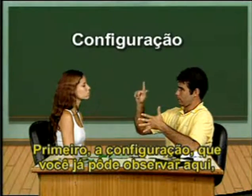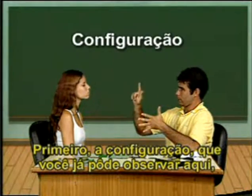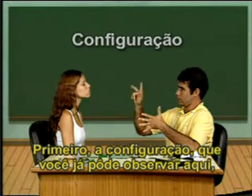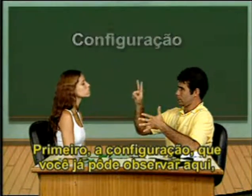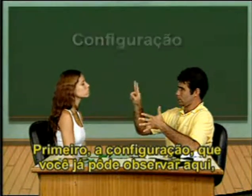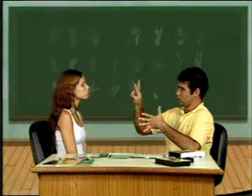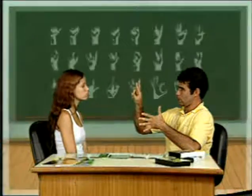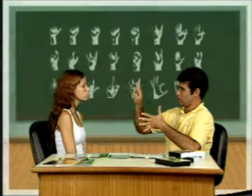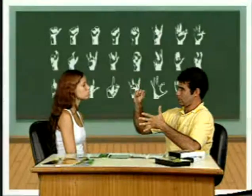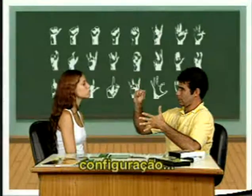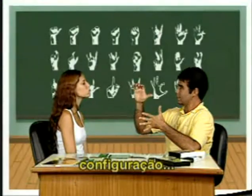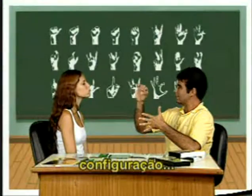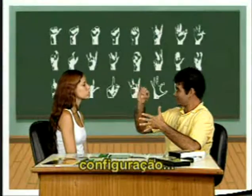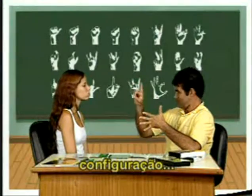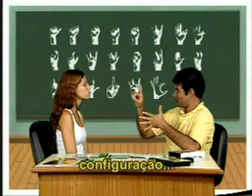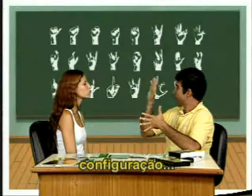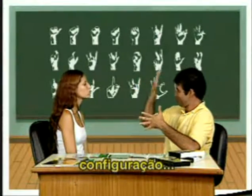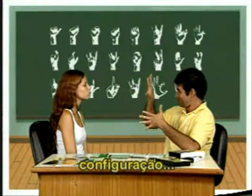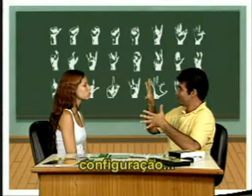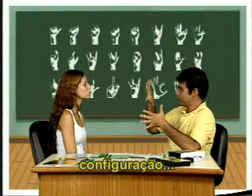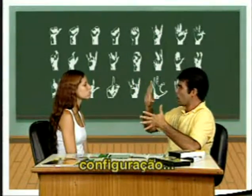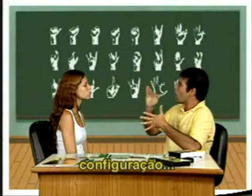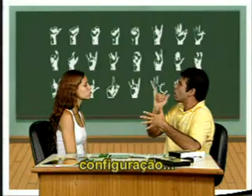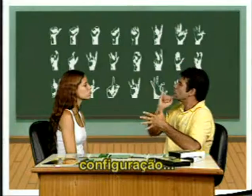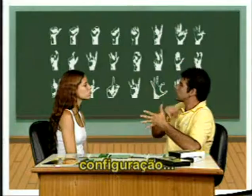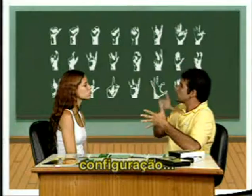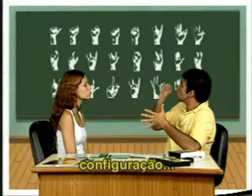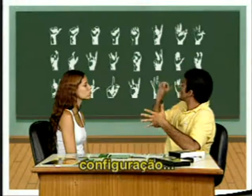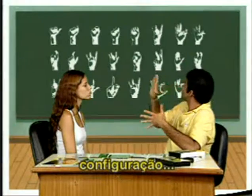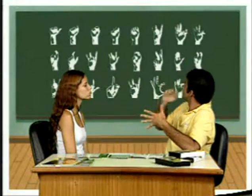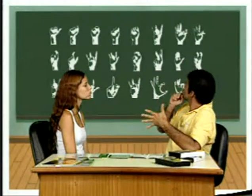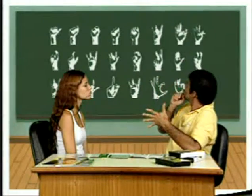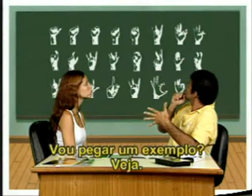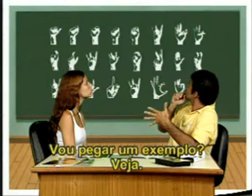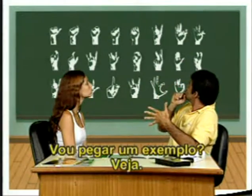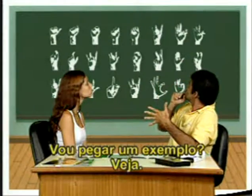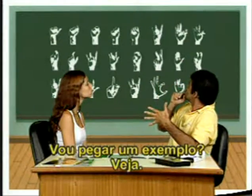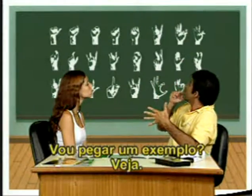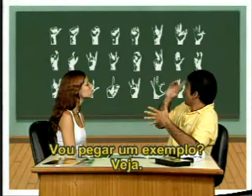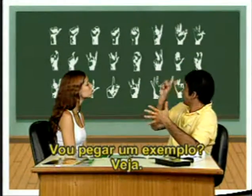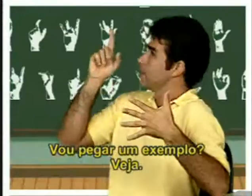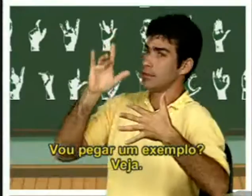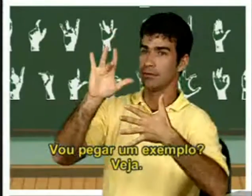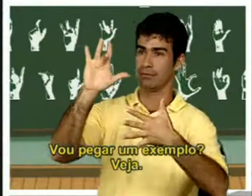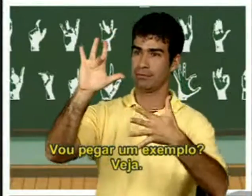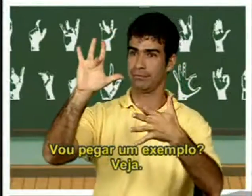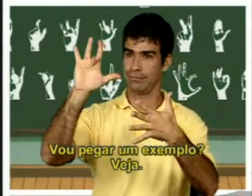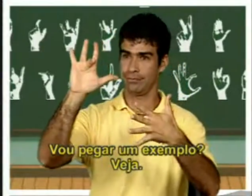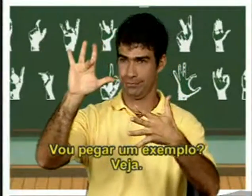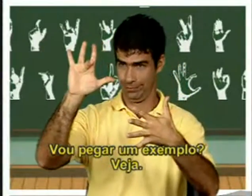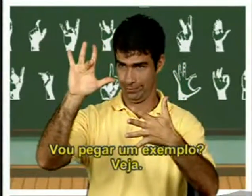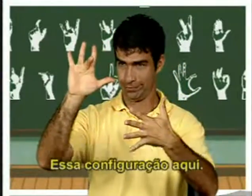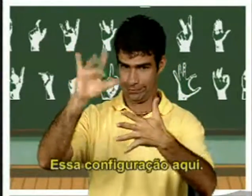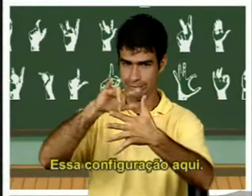pôde observar aqui. Configuração. Vou pegar um exemplo. Veja.